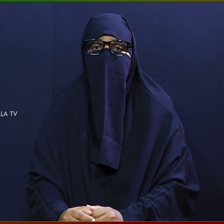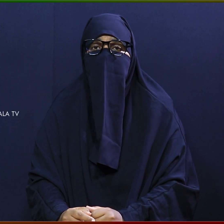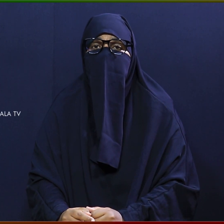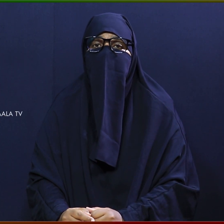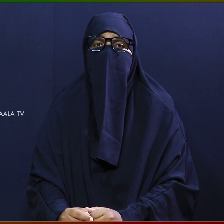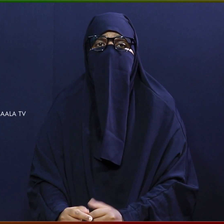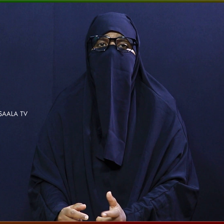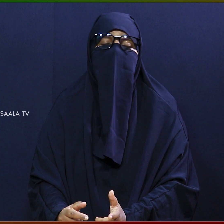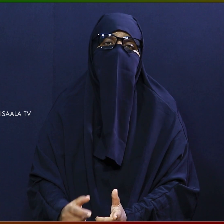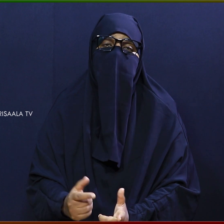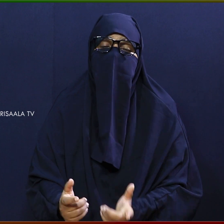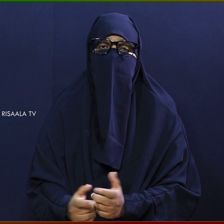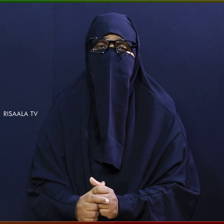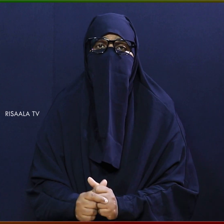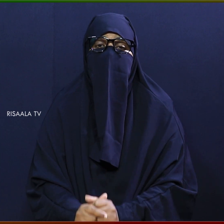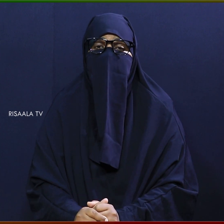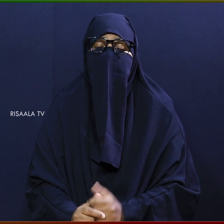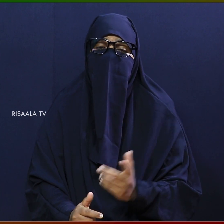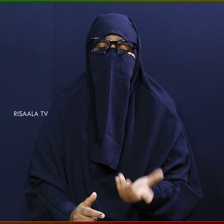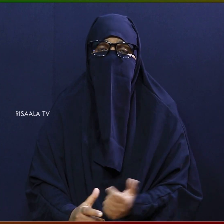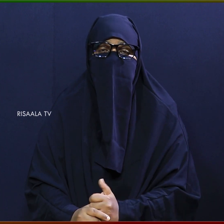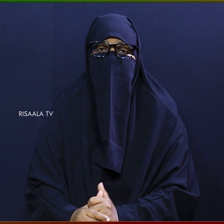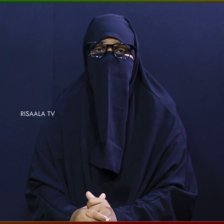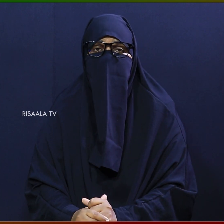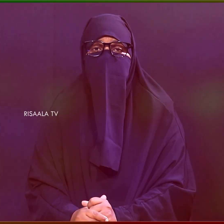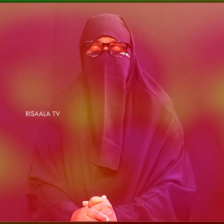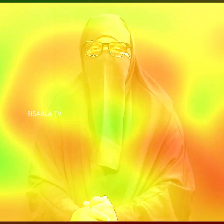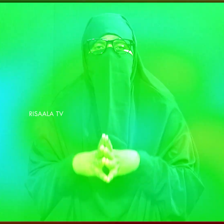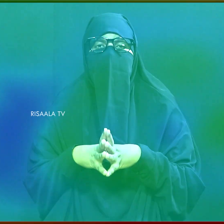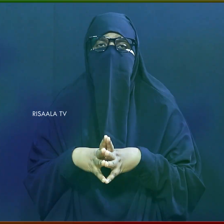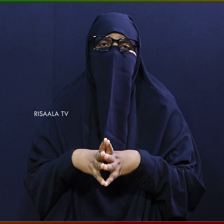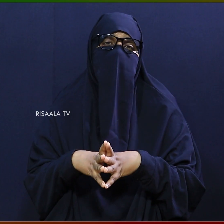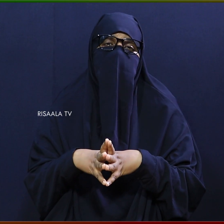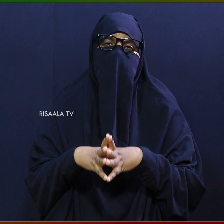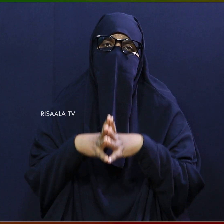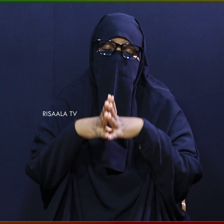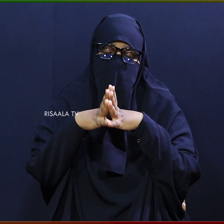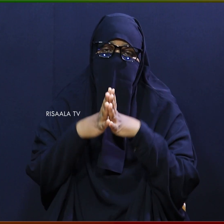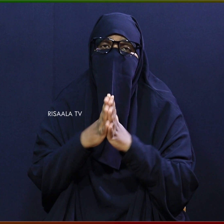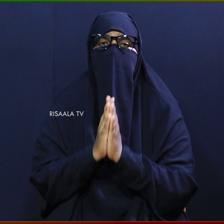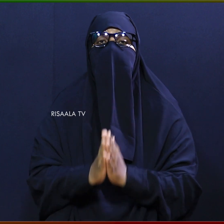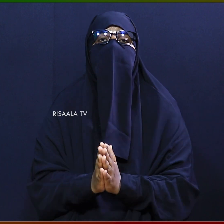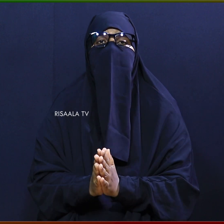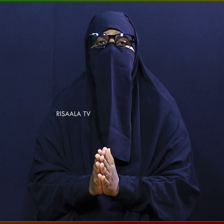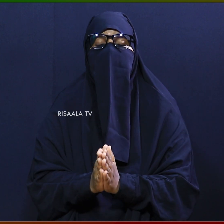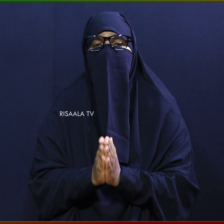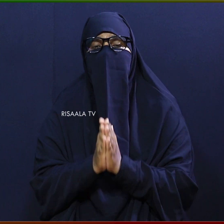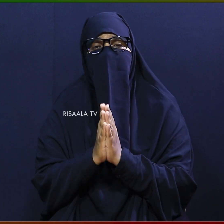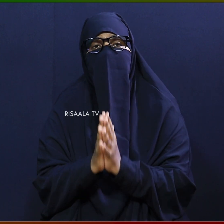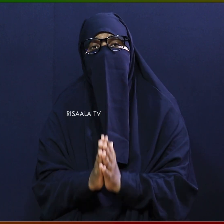yimaado waxa u maleynaya dadka dhan inay wax iga sheegayaan inay axmana hablaay weys cadays leeyahay isqurxinta ceeb ma ahlaak isqurxinta khaldana diidanahay inaa kiimika jirkaaga